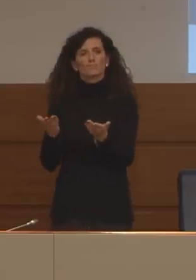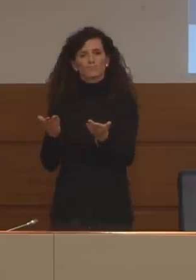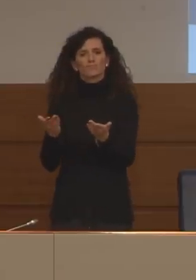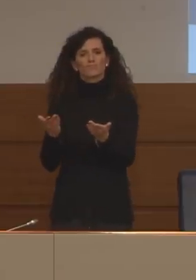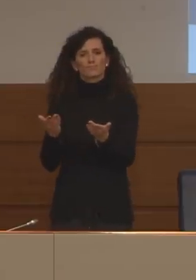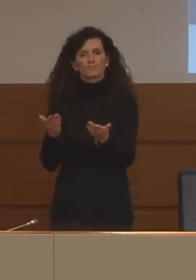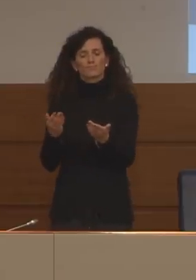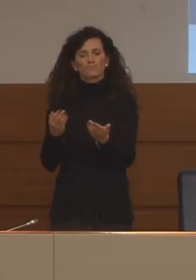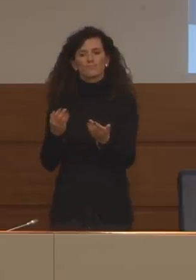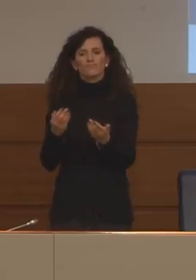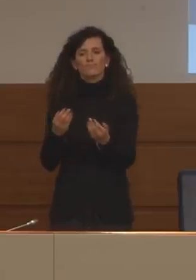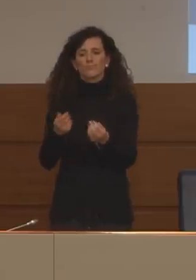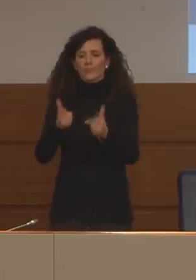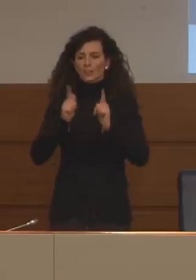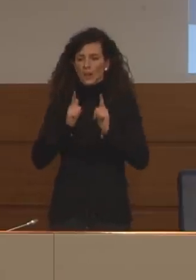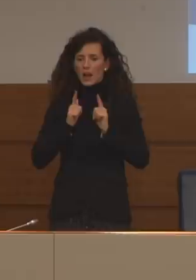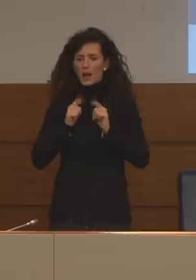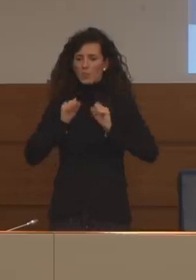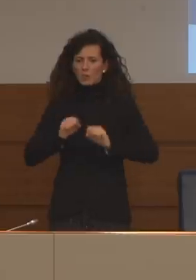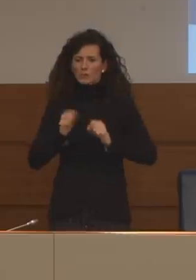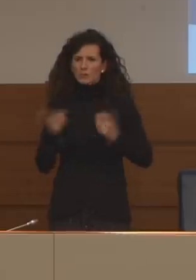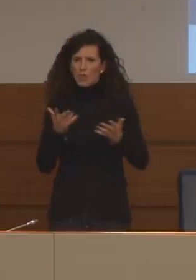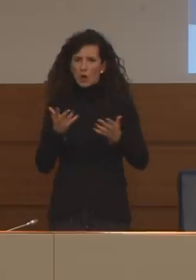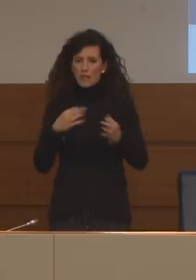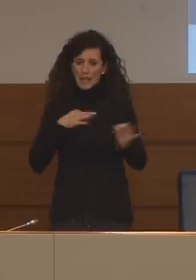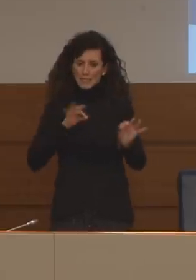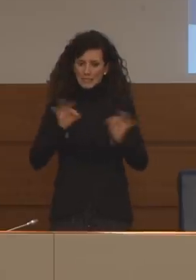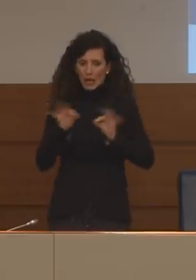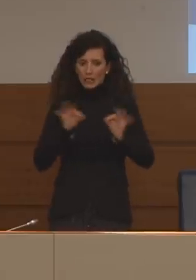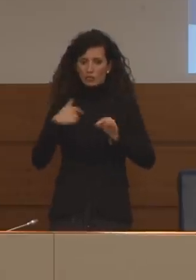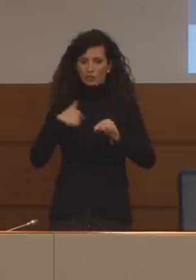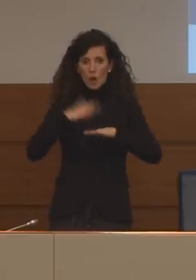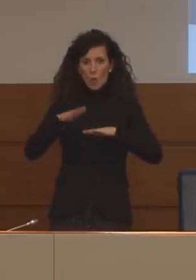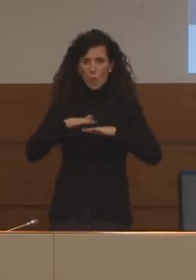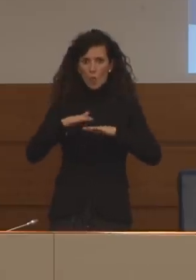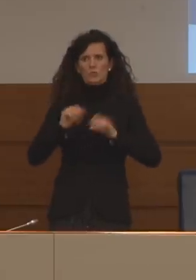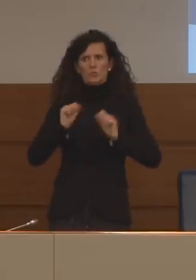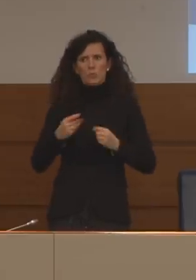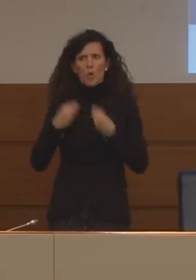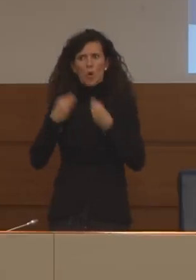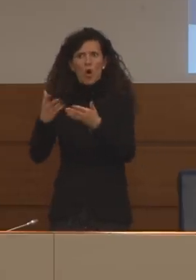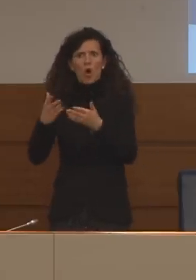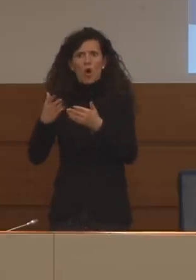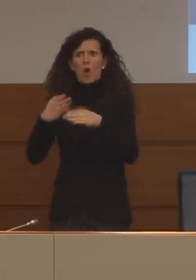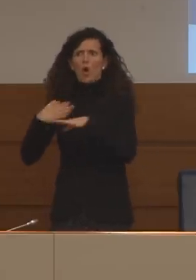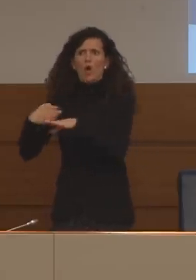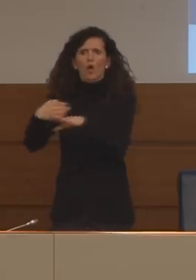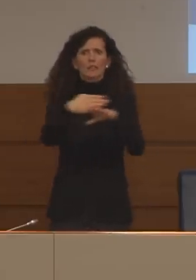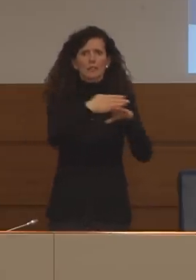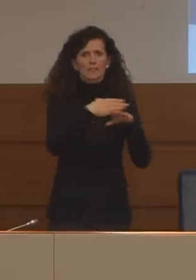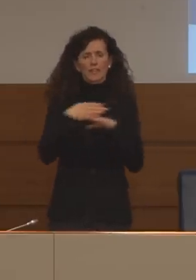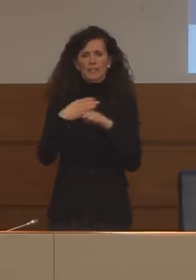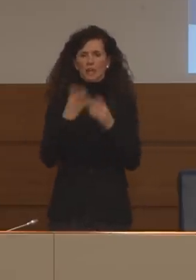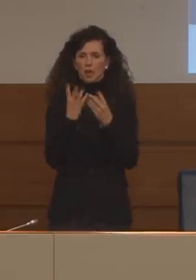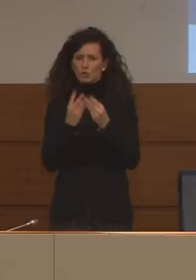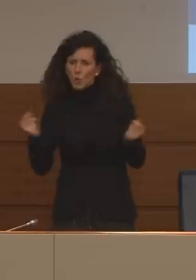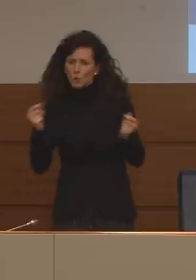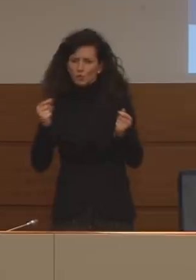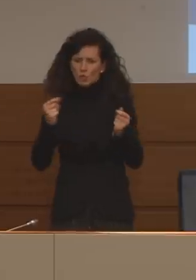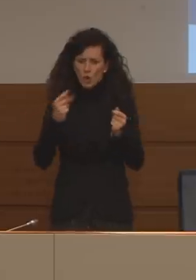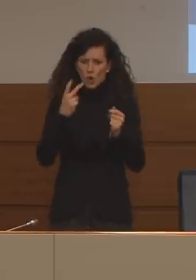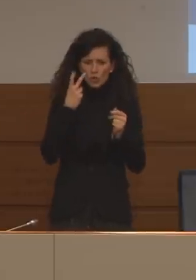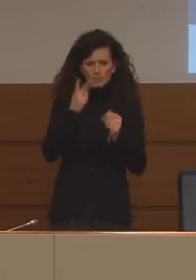condividere strategie elaborare soluzioni operative ma non